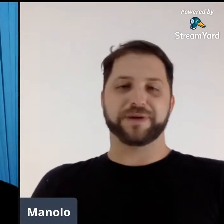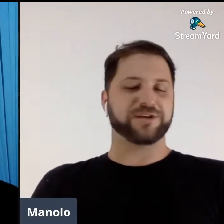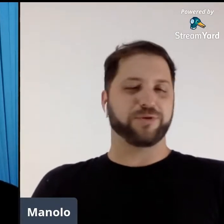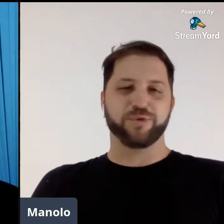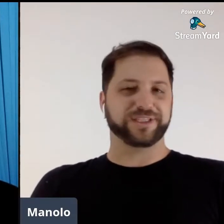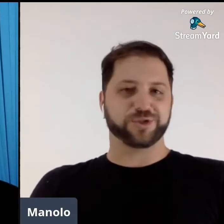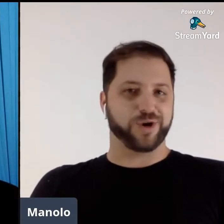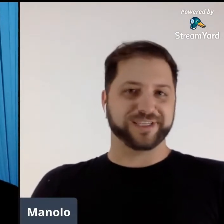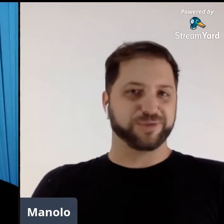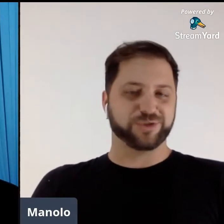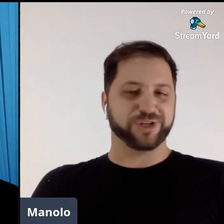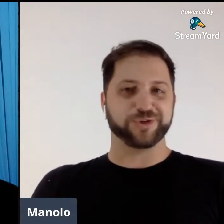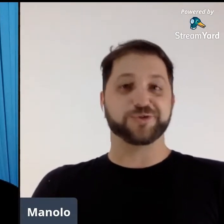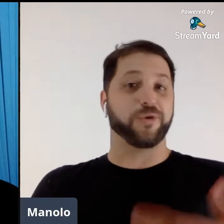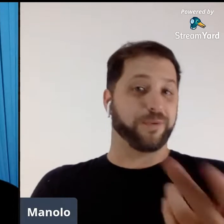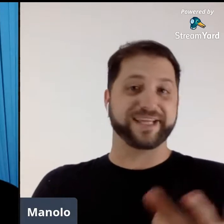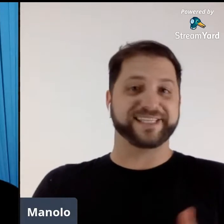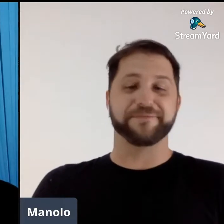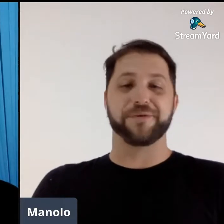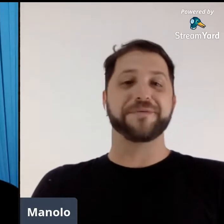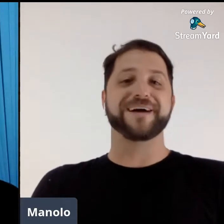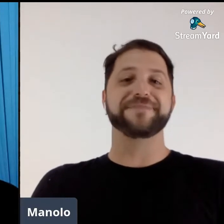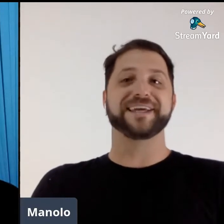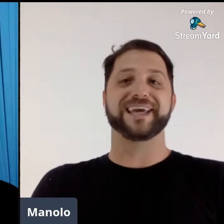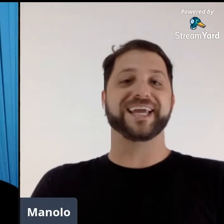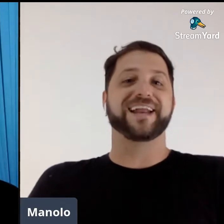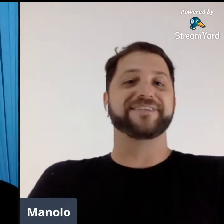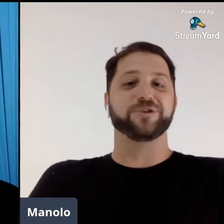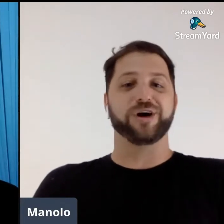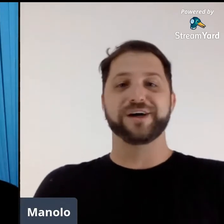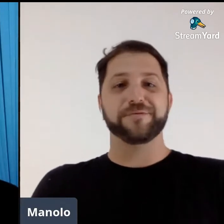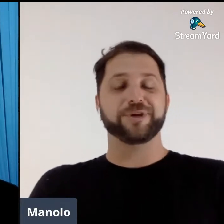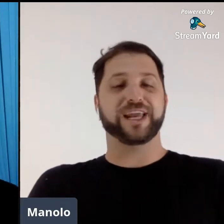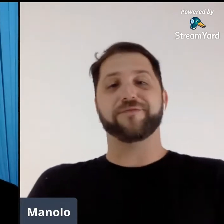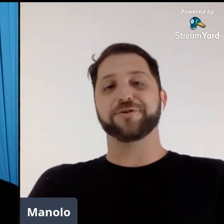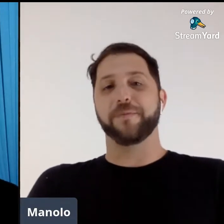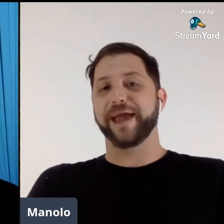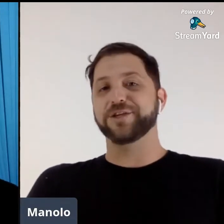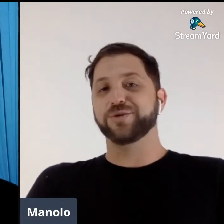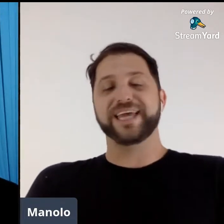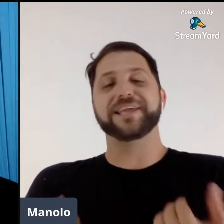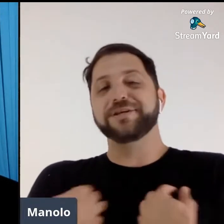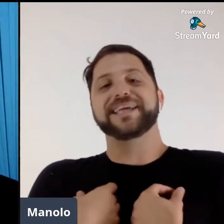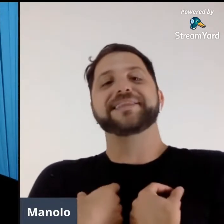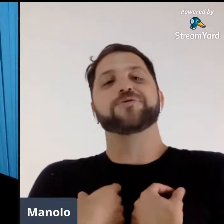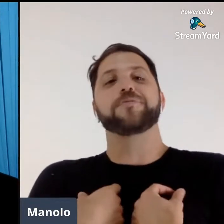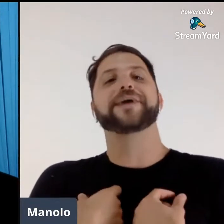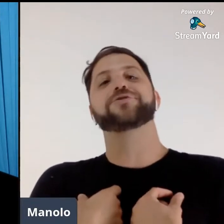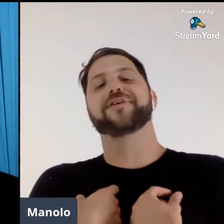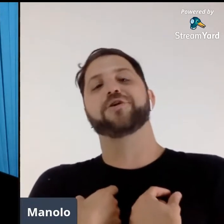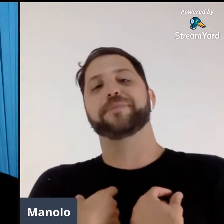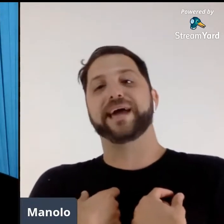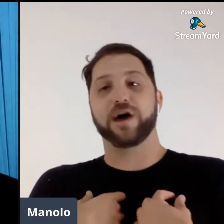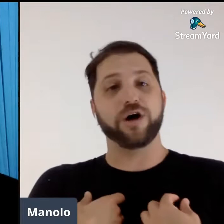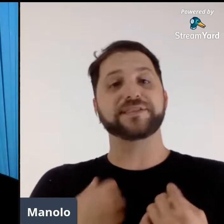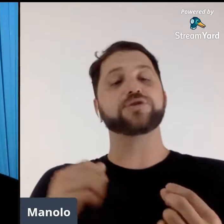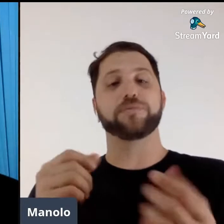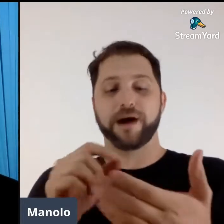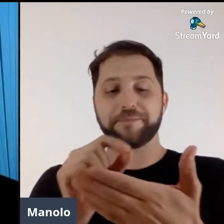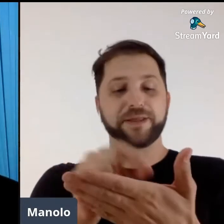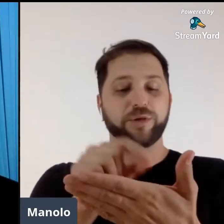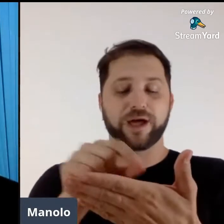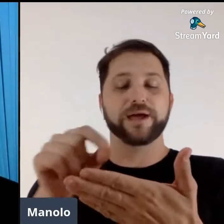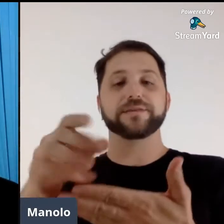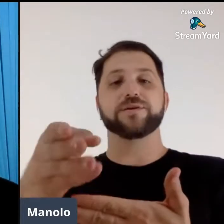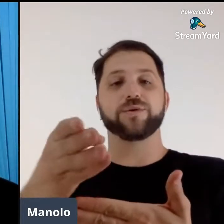não tenha, o surto passa por muitas coisas, muitas situações, como, por exemplo, uma amiga minha que ela engravidou porque ela foi no médico e ela não entendeu que o médico falou para ela: ó,